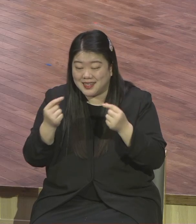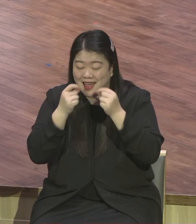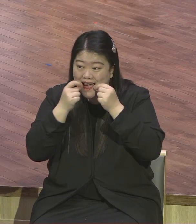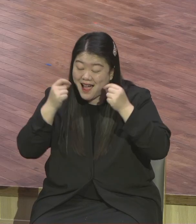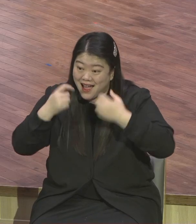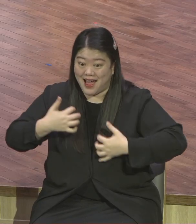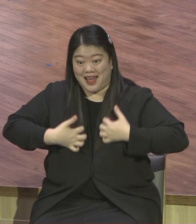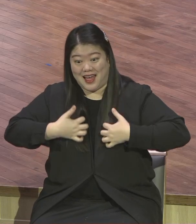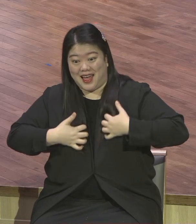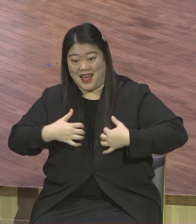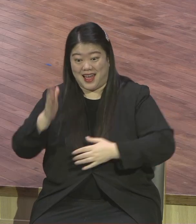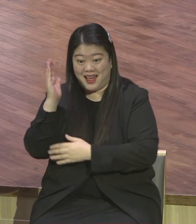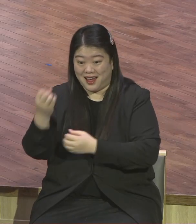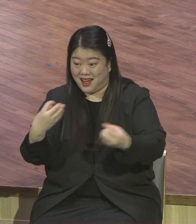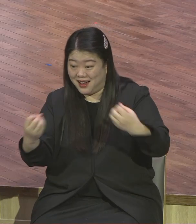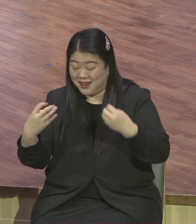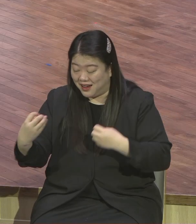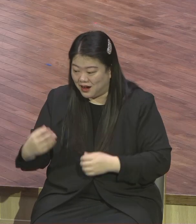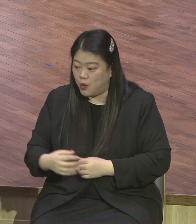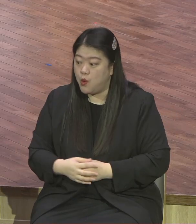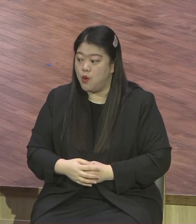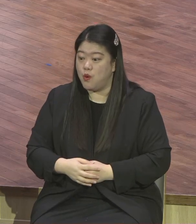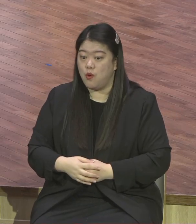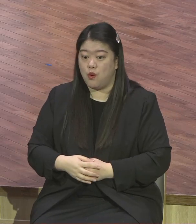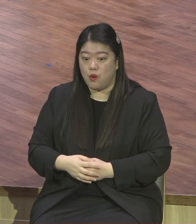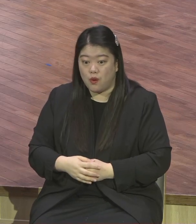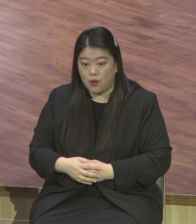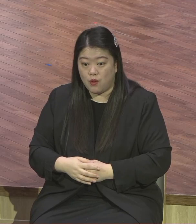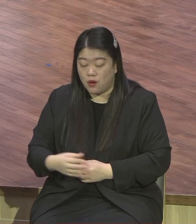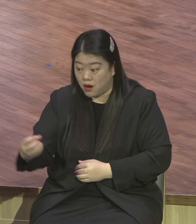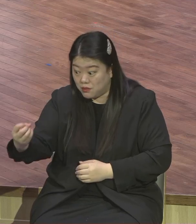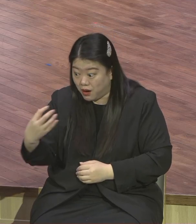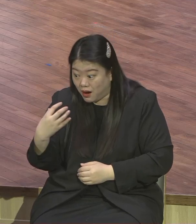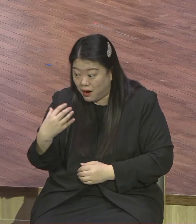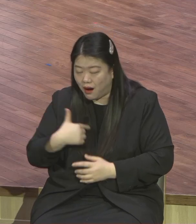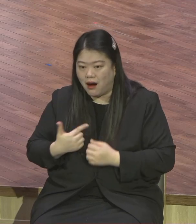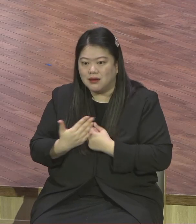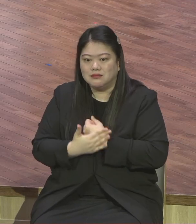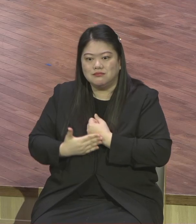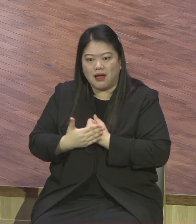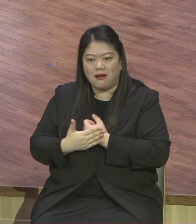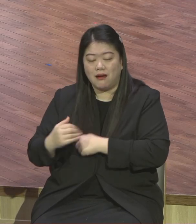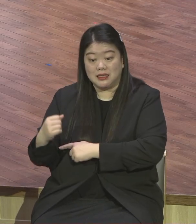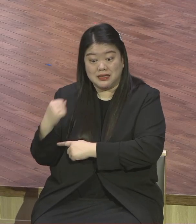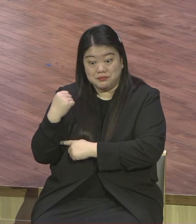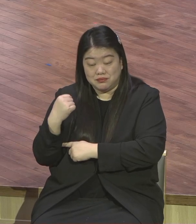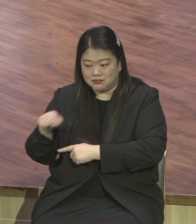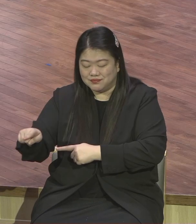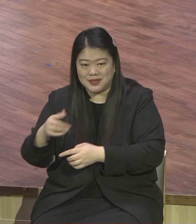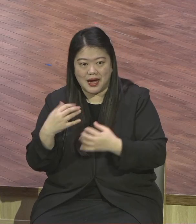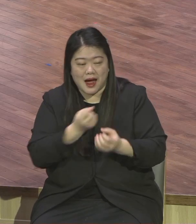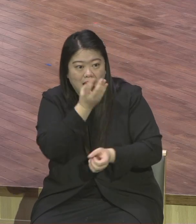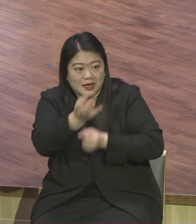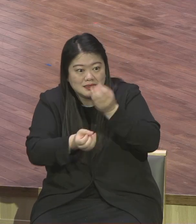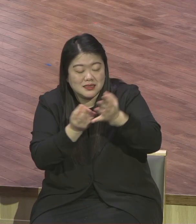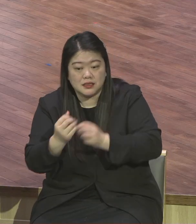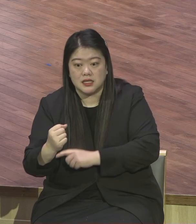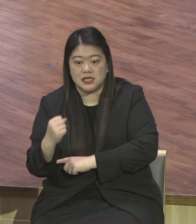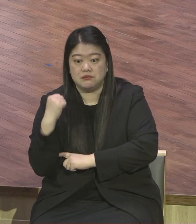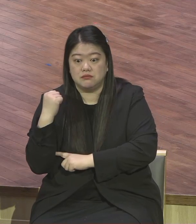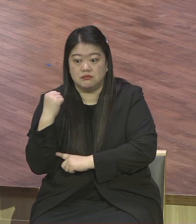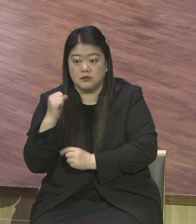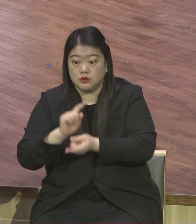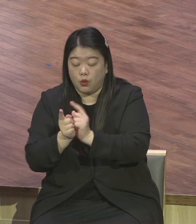서로가 서로에게 영적인 힘을 불어넣어주는 영적 상승 효과를 체험하는